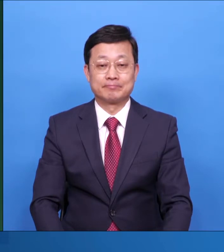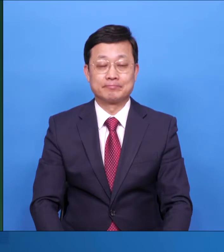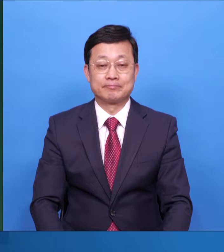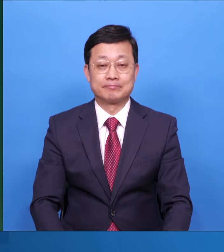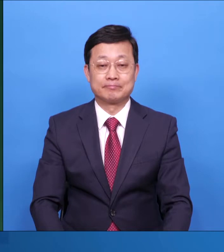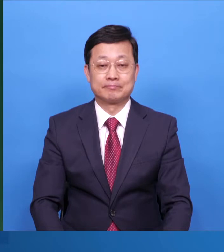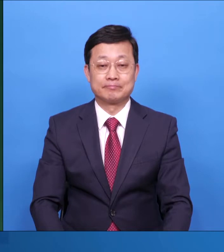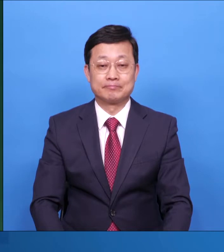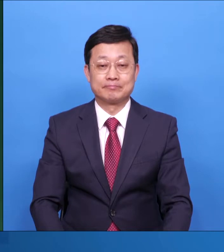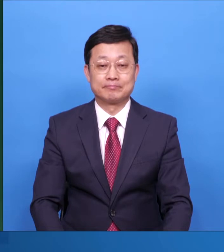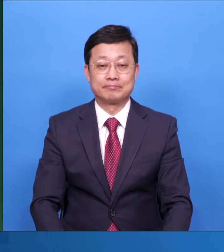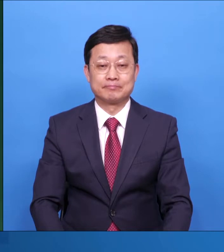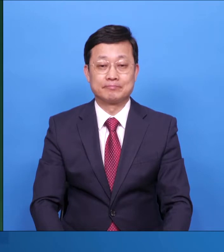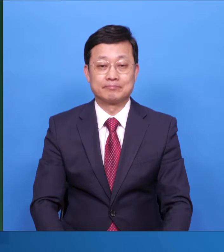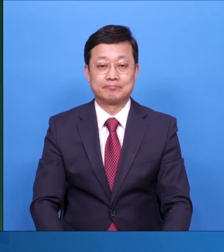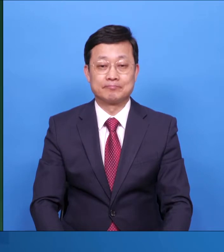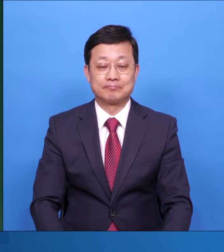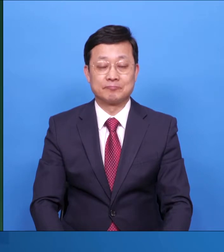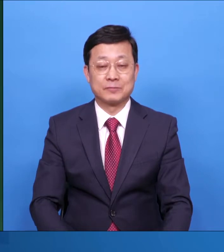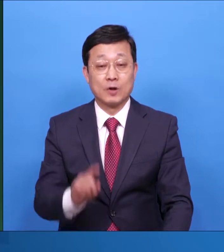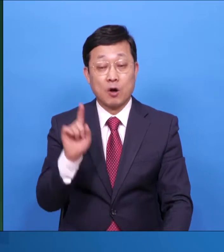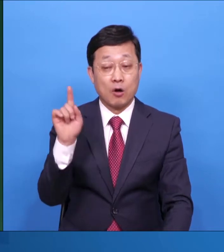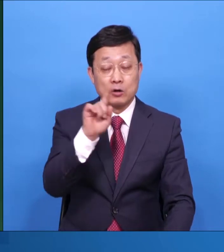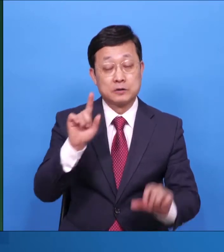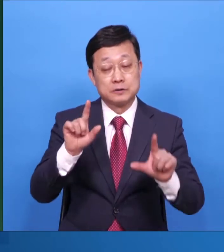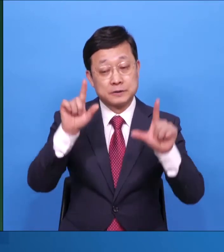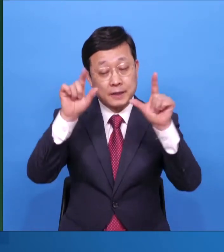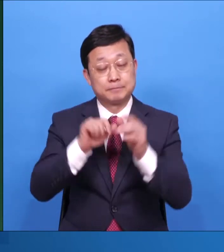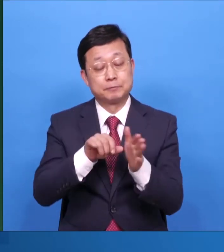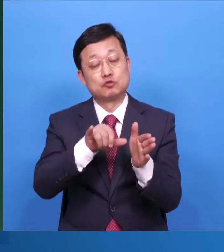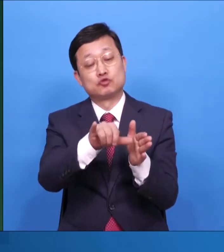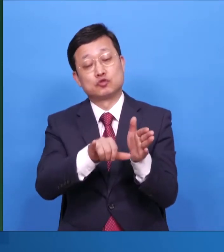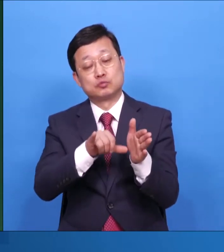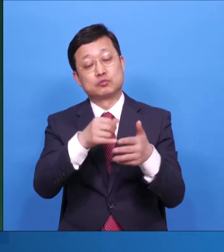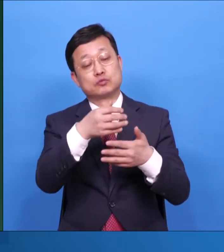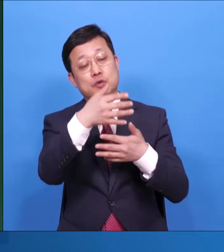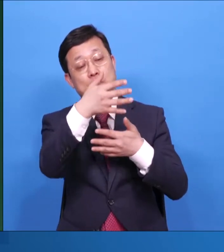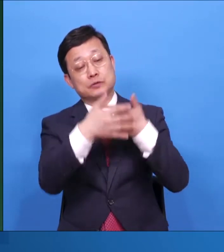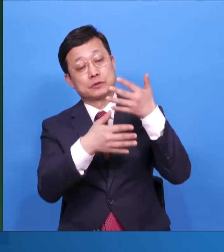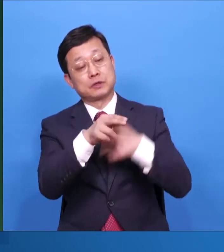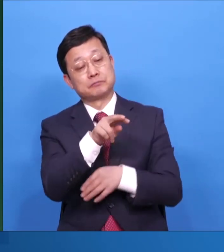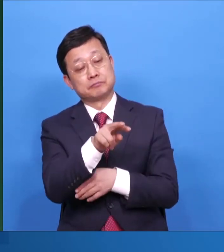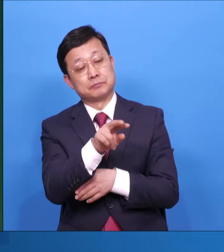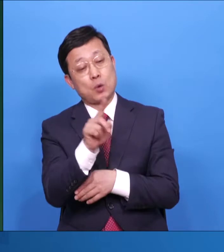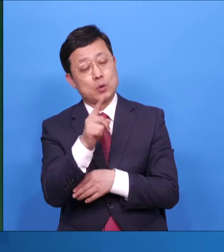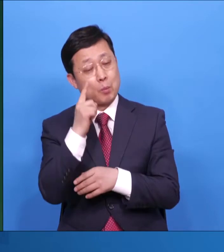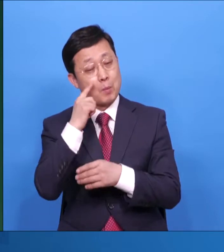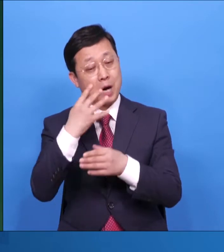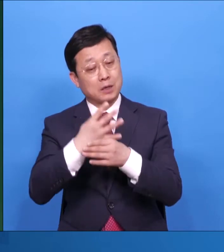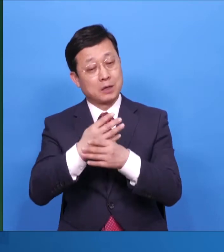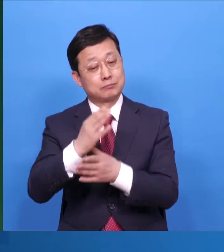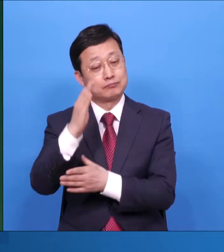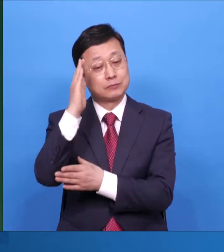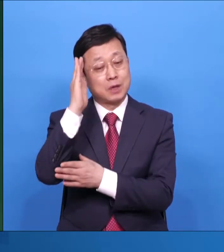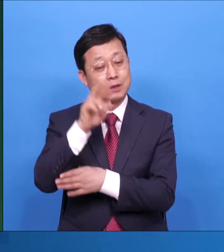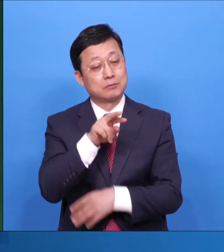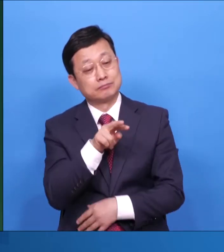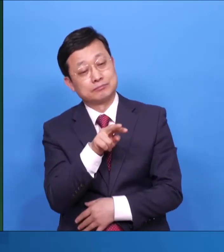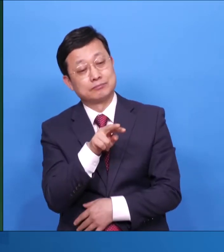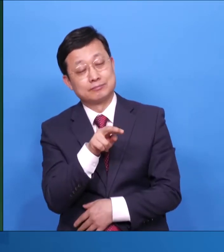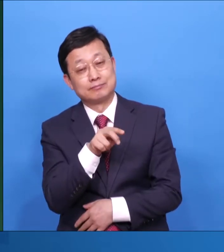학자가 강의하는 걸 들어봤어요. No es un anuncio, pero vi un profesor en el YouTube el cual estaba haciendo unas lecciones especiales.